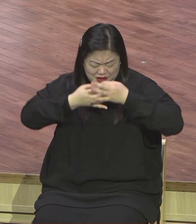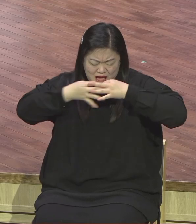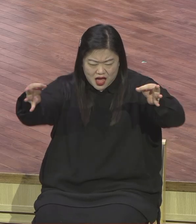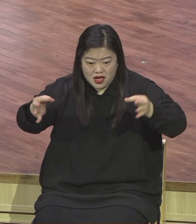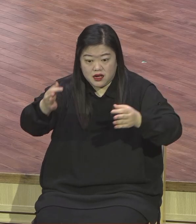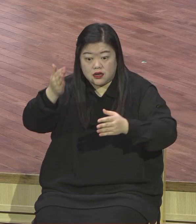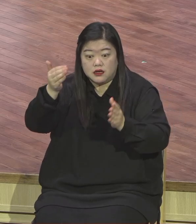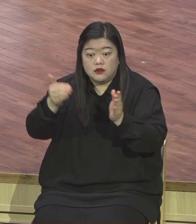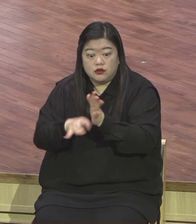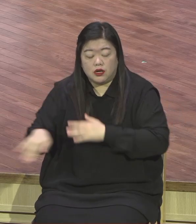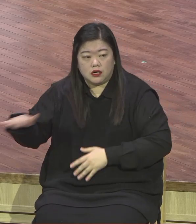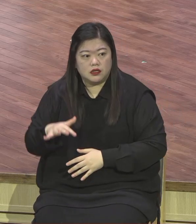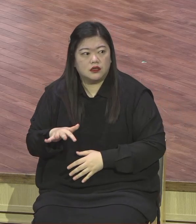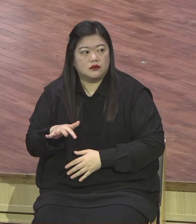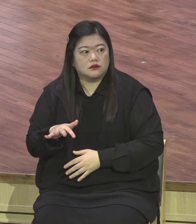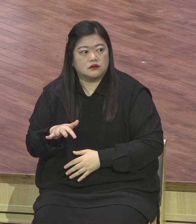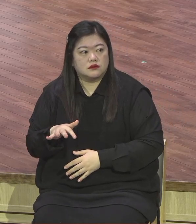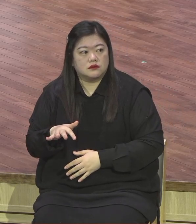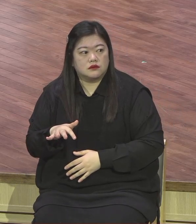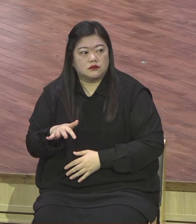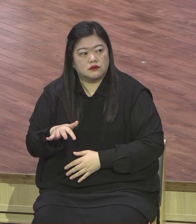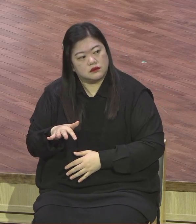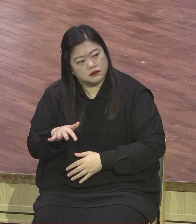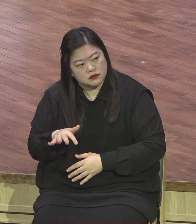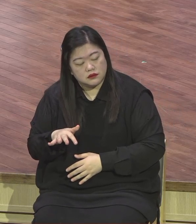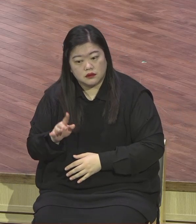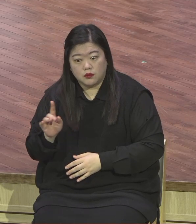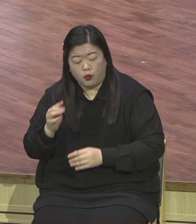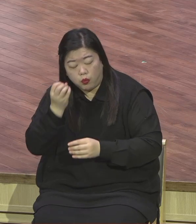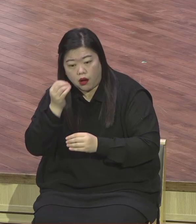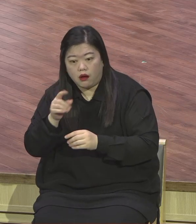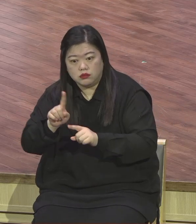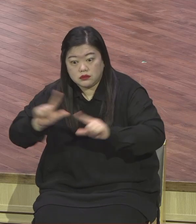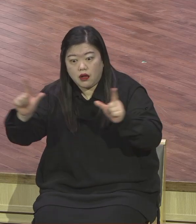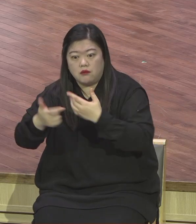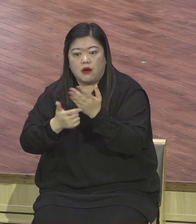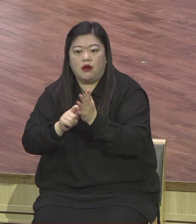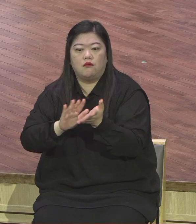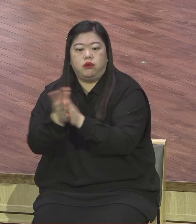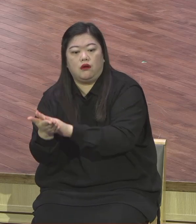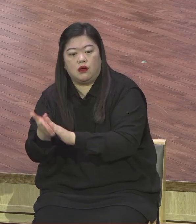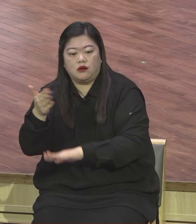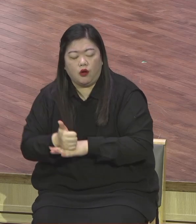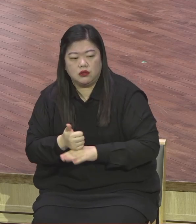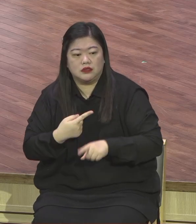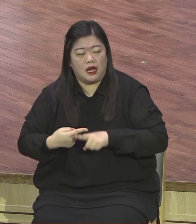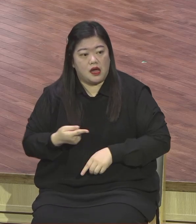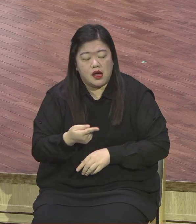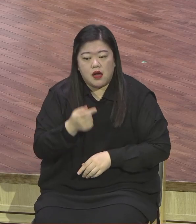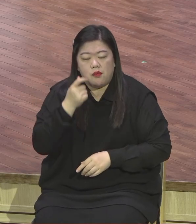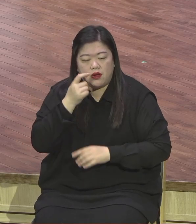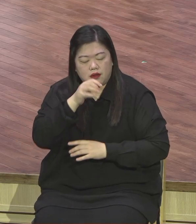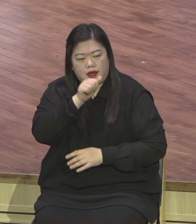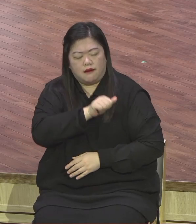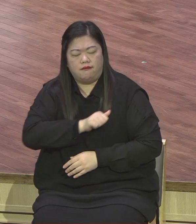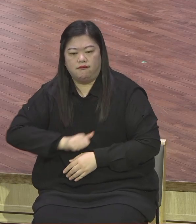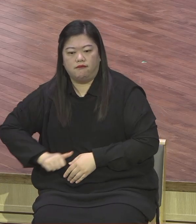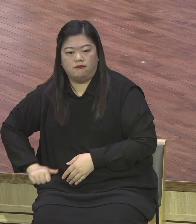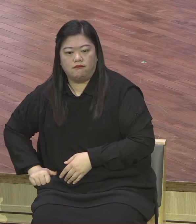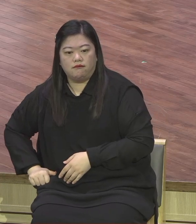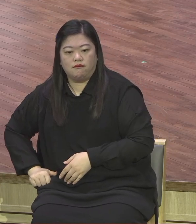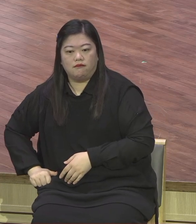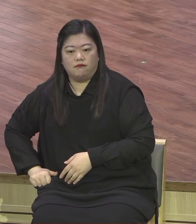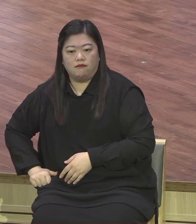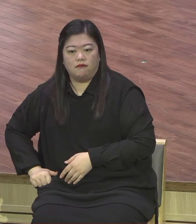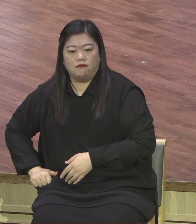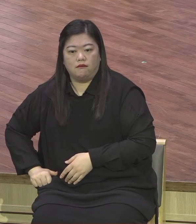사실을 가장 듣기 싫어하는 종교 사단이 종교를 이용해가지고 이걸 말 못하게 하나님께서